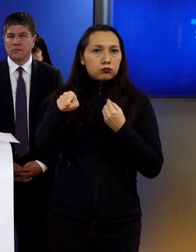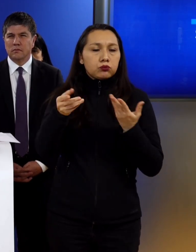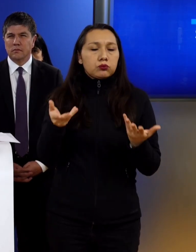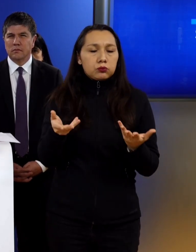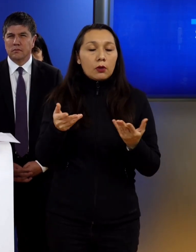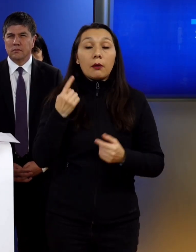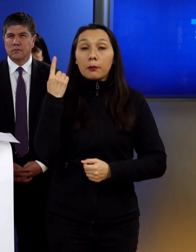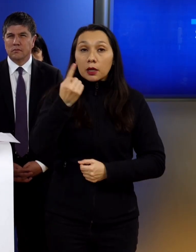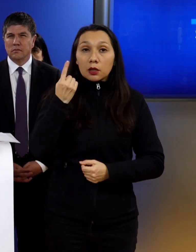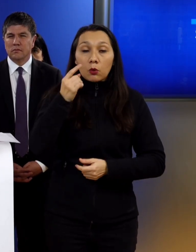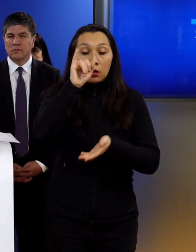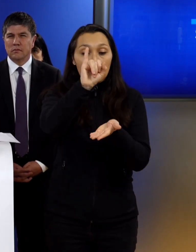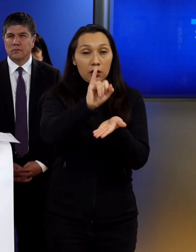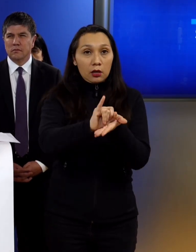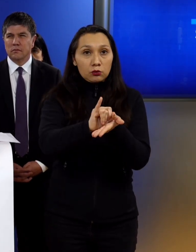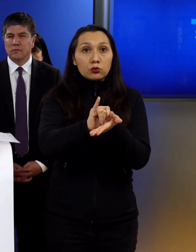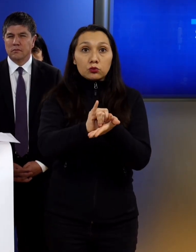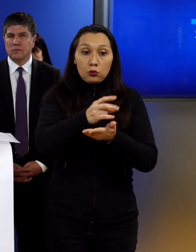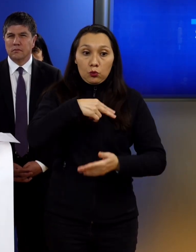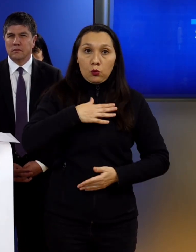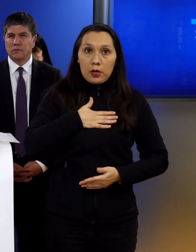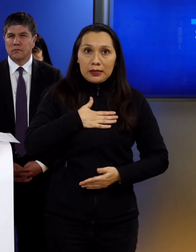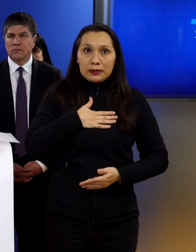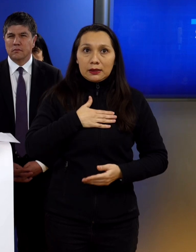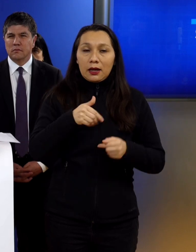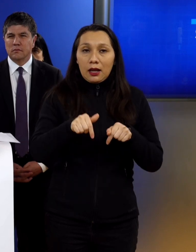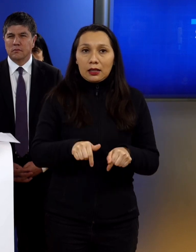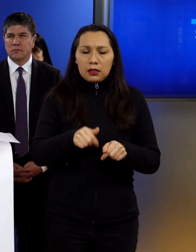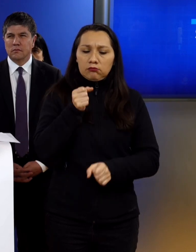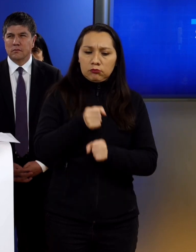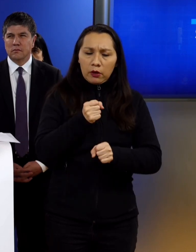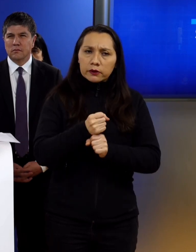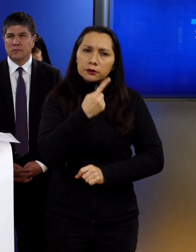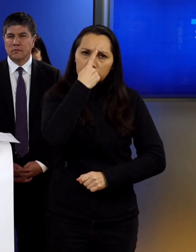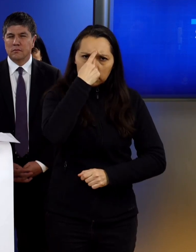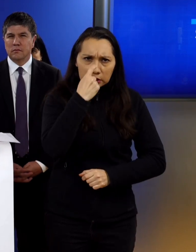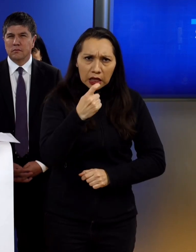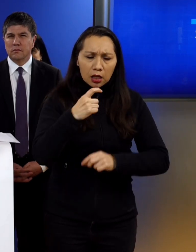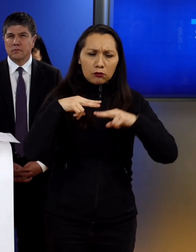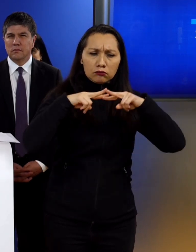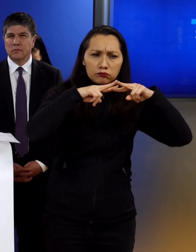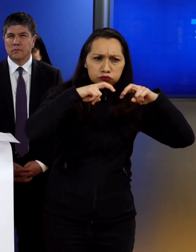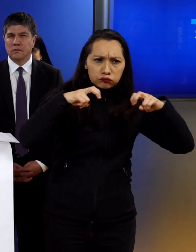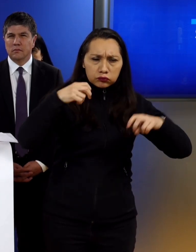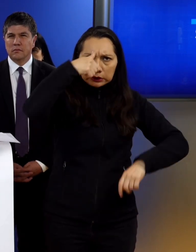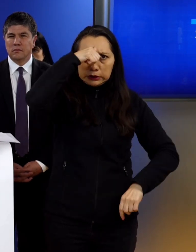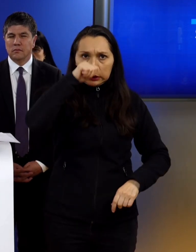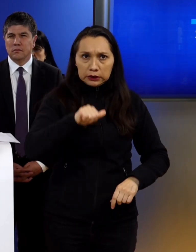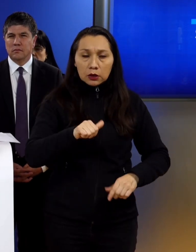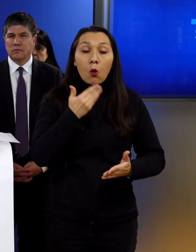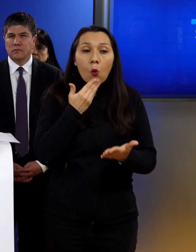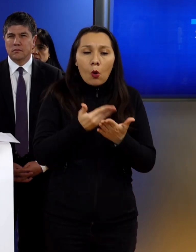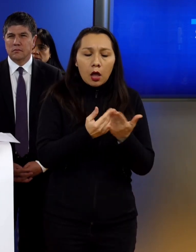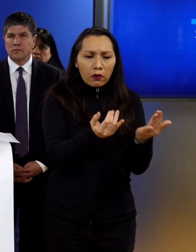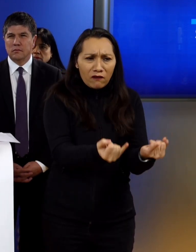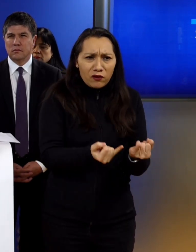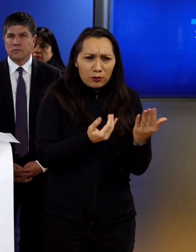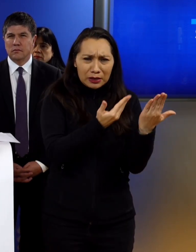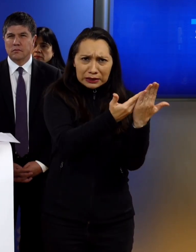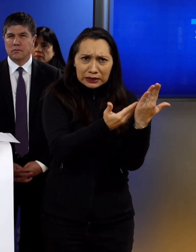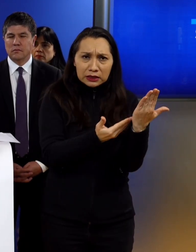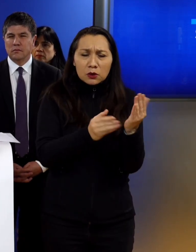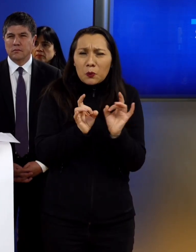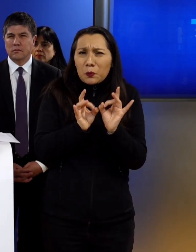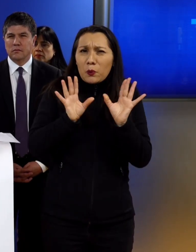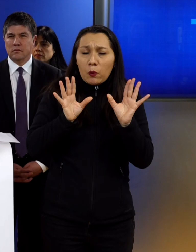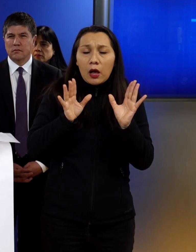particular, en una institucionalidad como la nuestra, que trabaja seriamente las investigaciones penales, cuando hay antecedentes de cualquier tipo